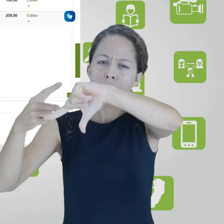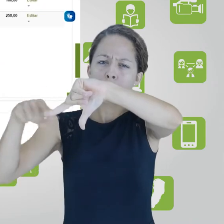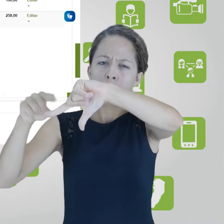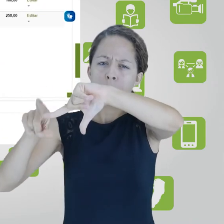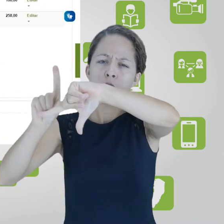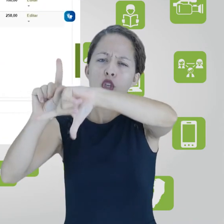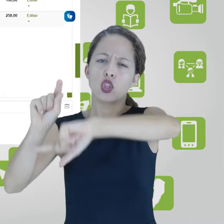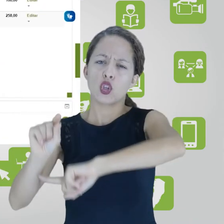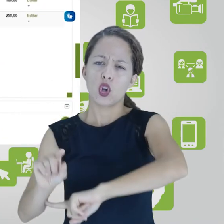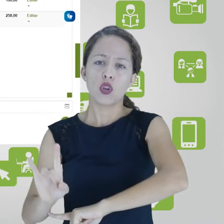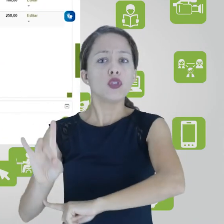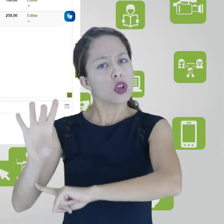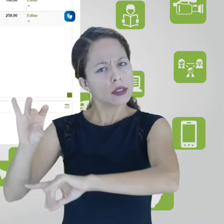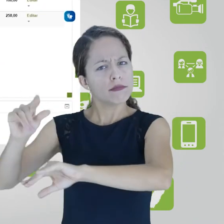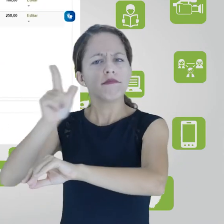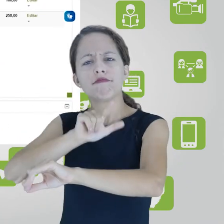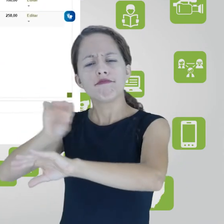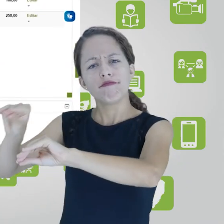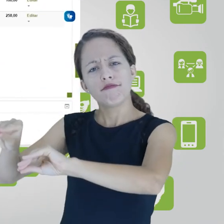Atividades B.